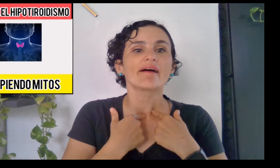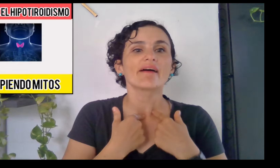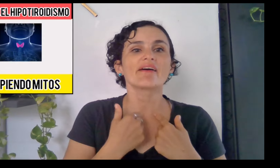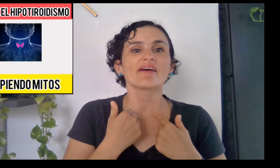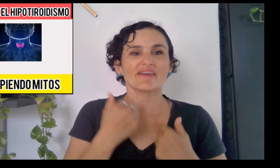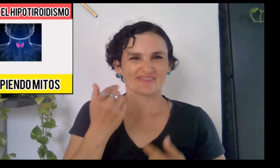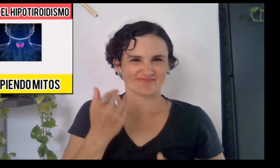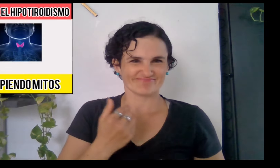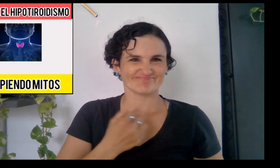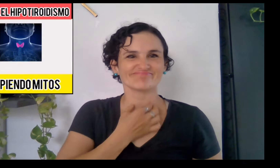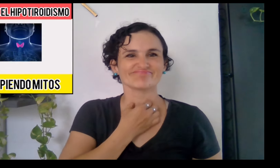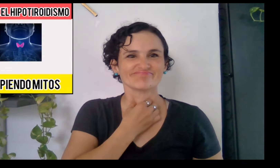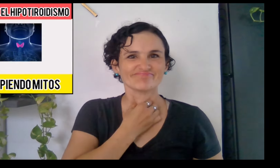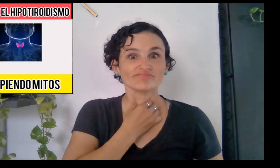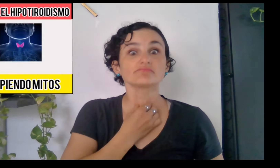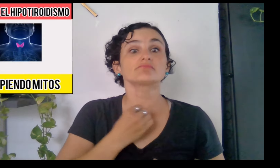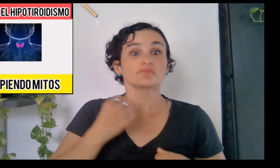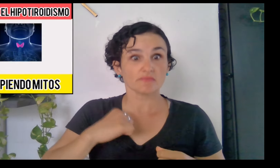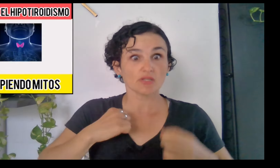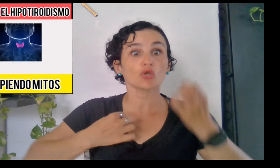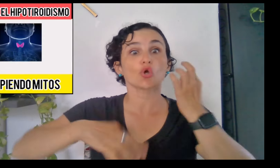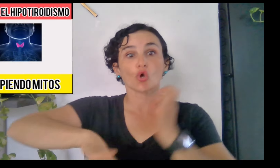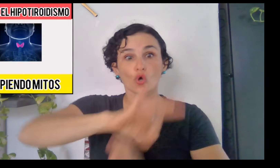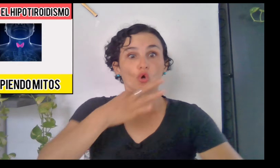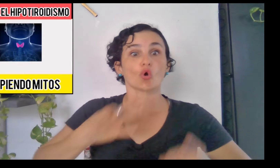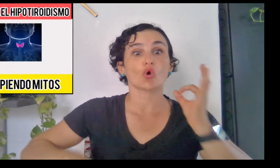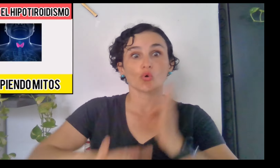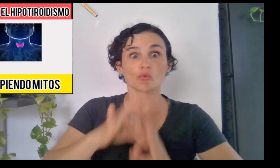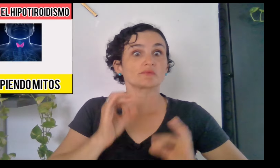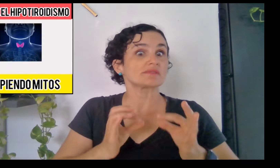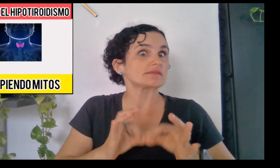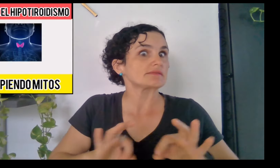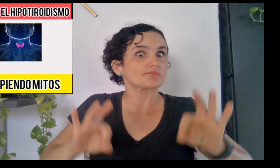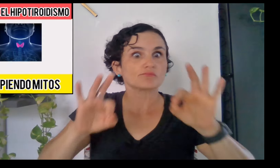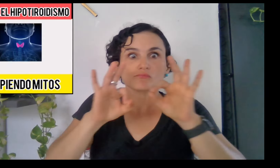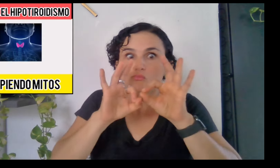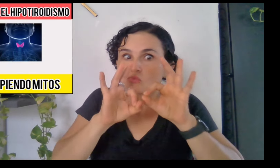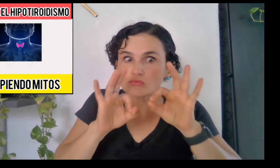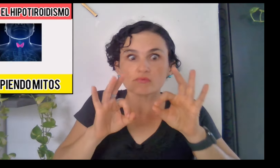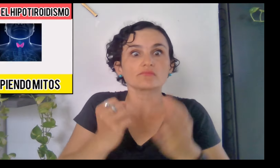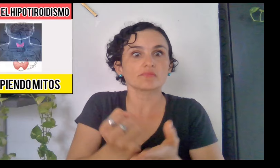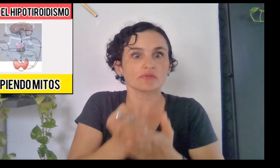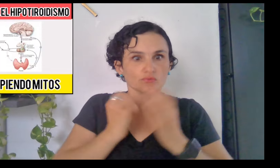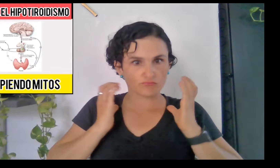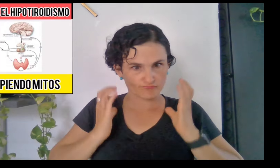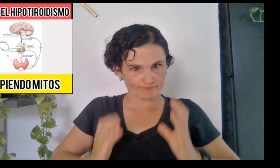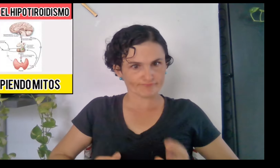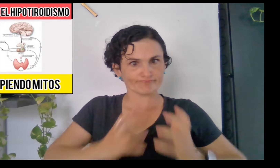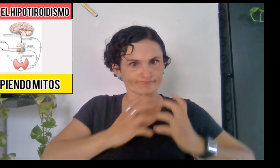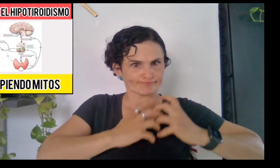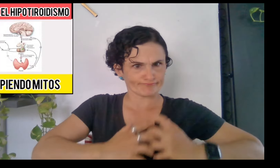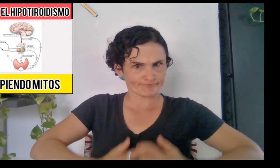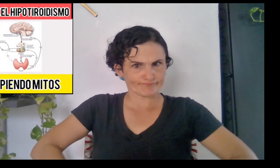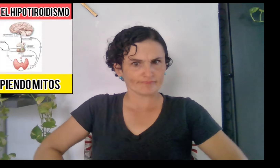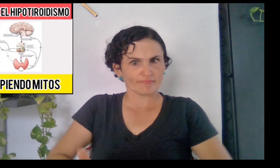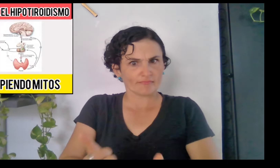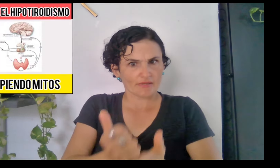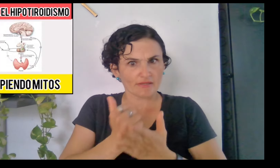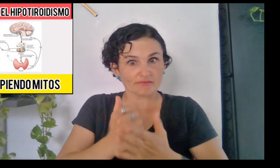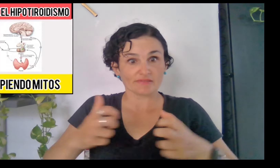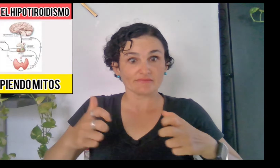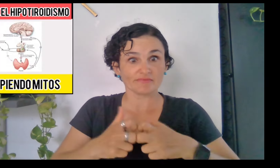garganta. Ella produce hormonas que son indispensables para mantener y mantener el metabolismo y junto con esto ayudarte a la producción de la